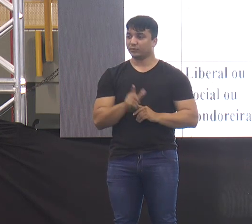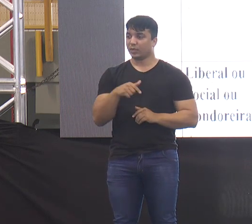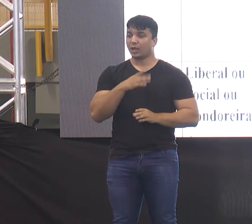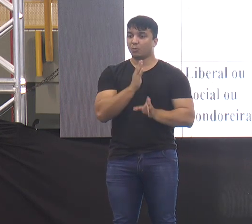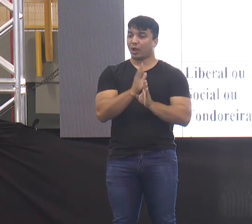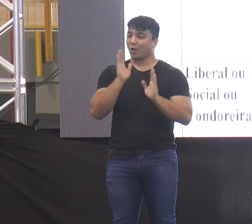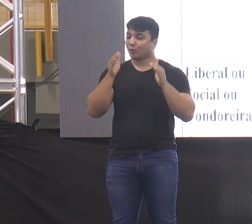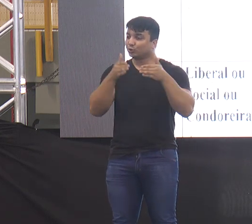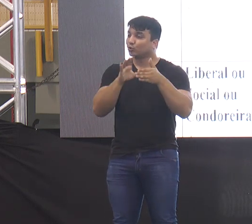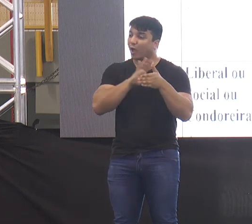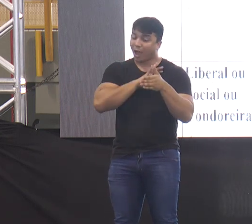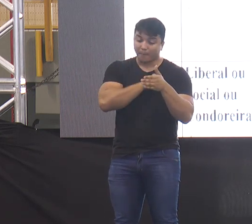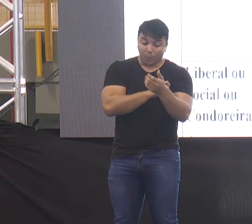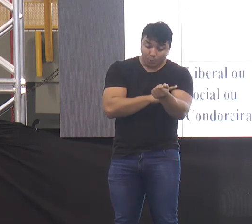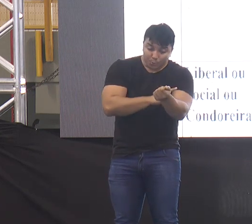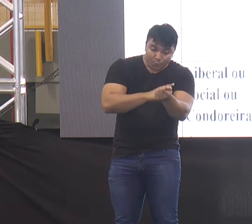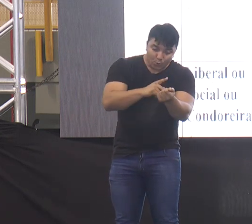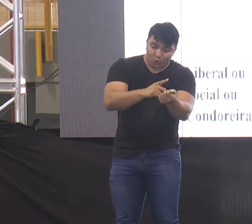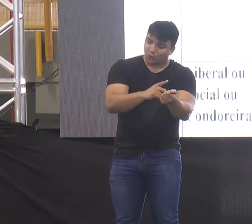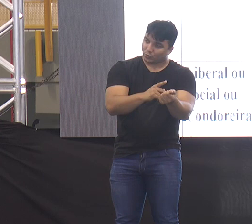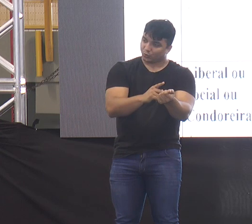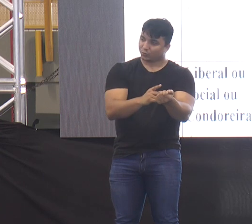para manter o amor puro,